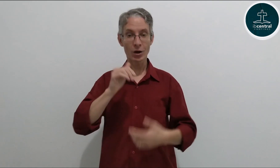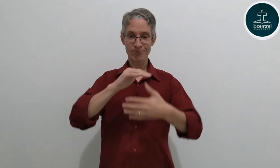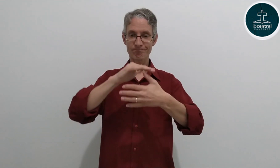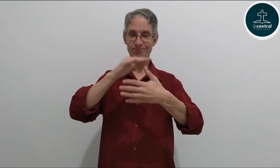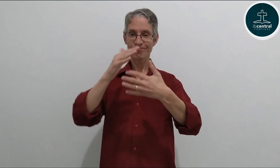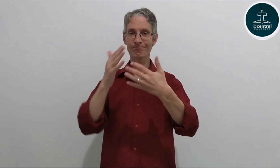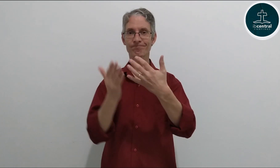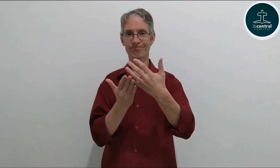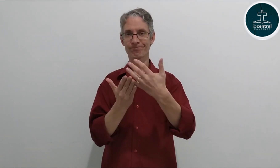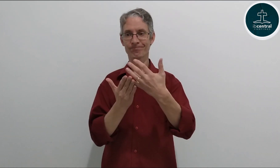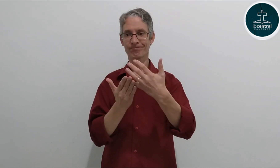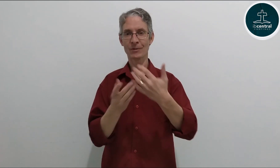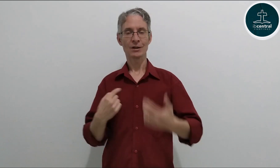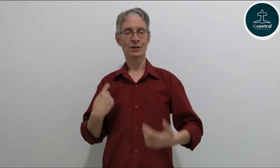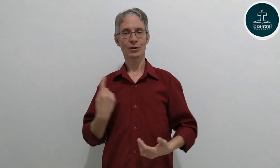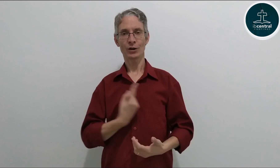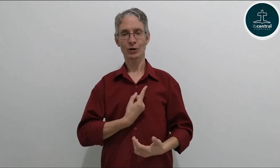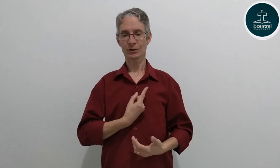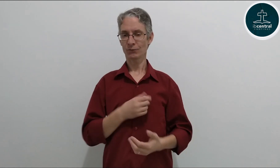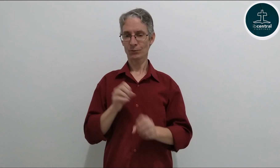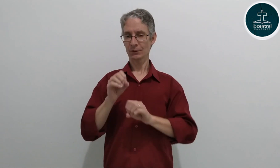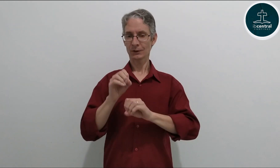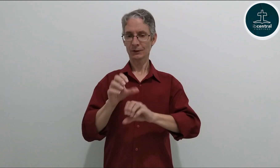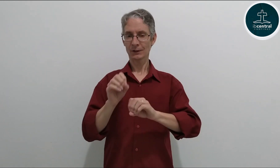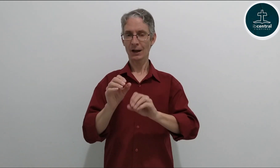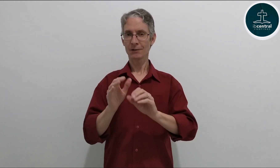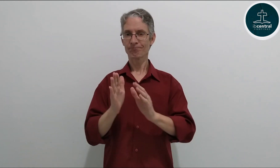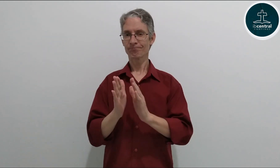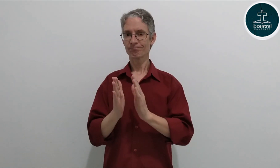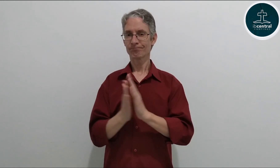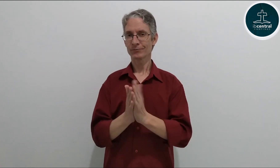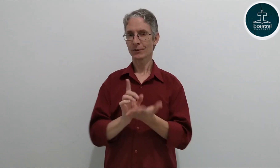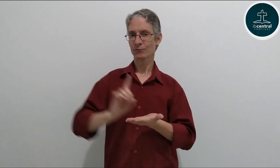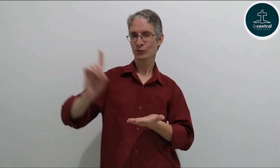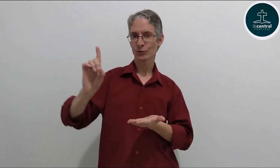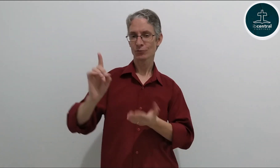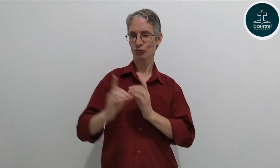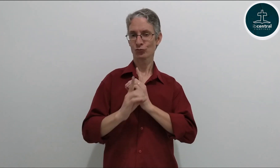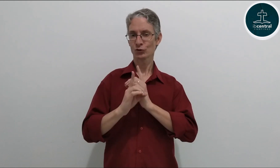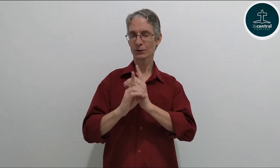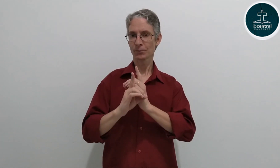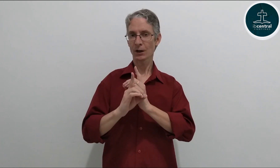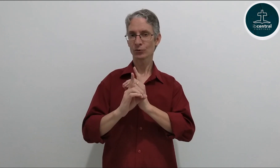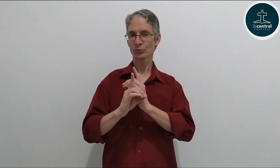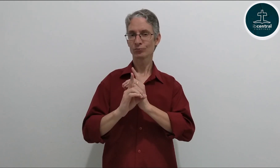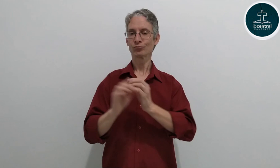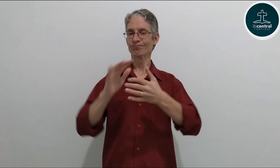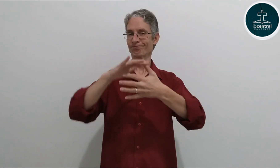melhor em Libras. E nós vamos ensinar a palavra de Deus e